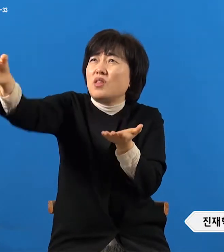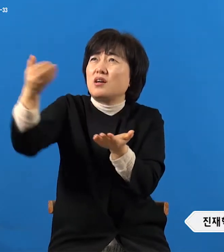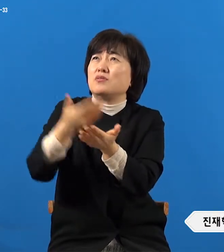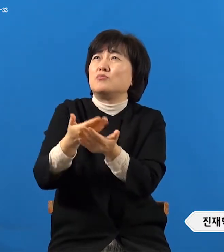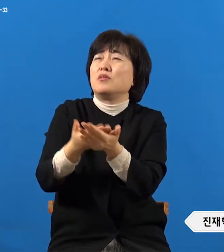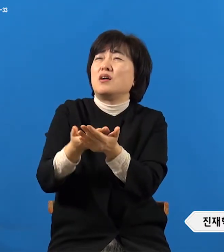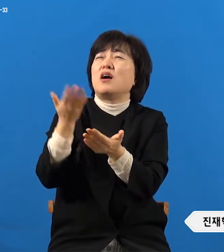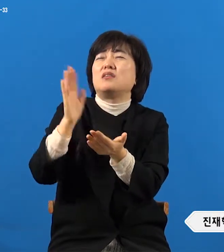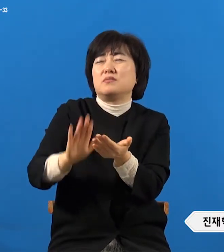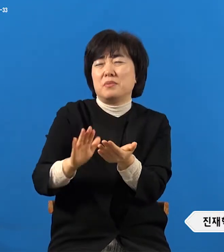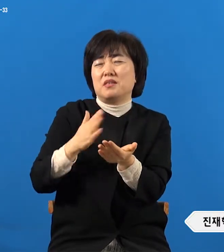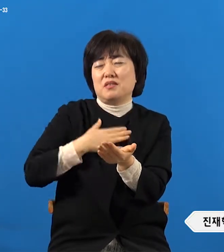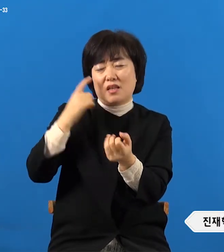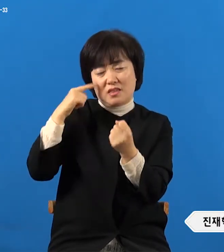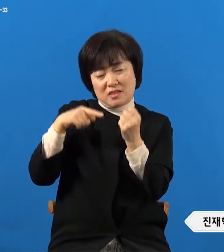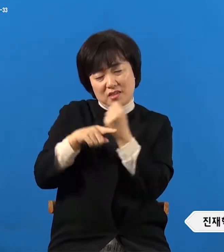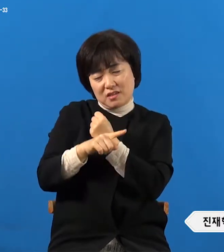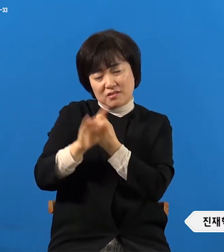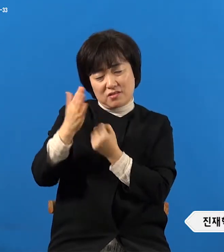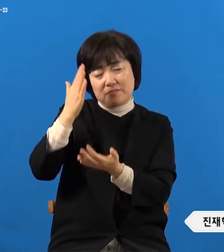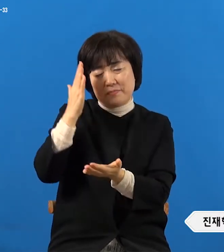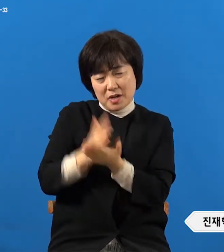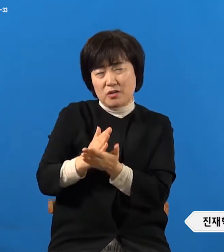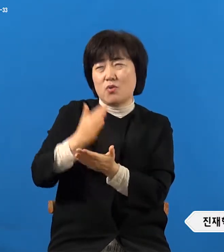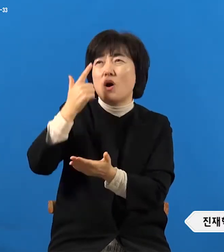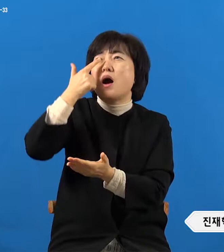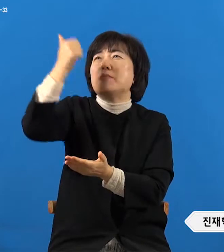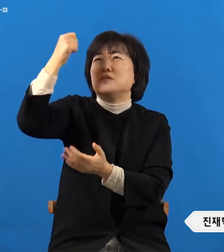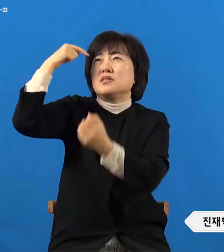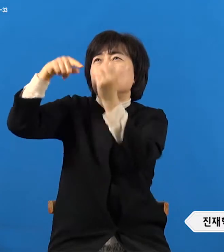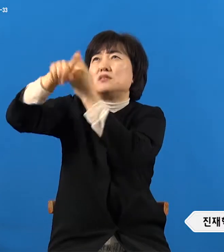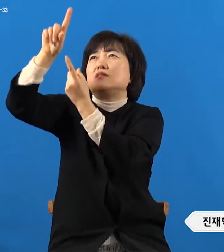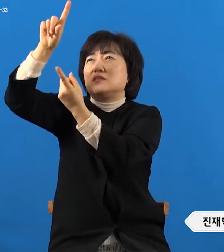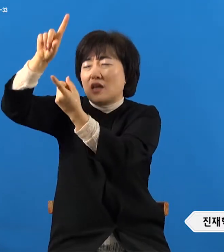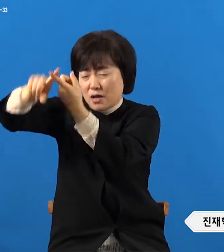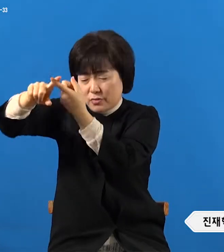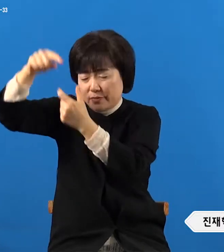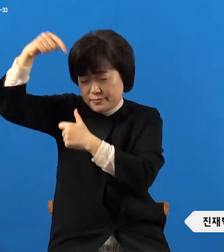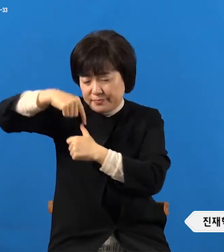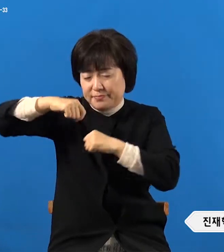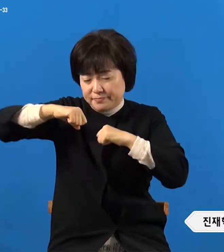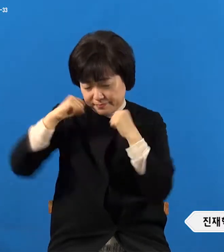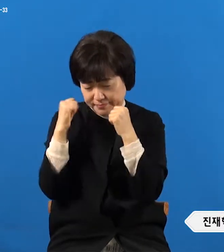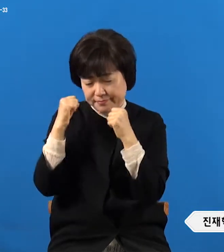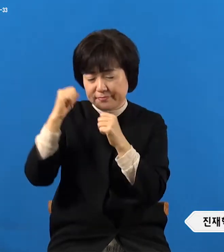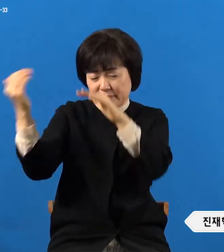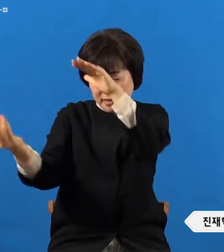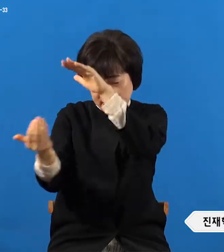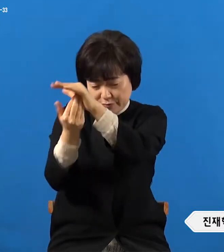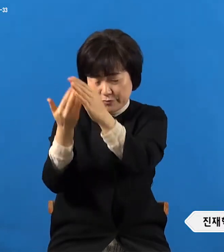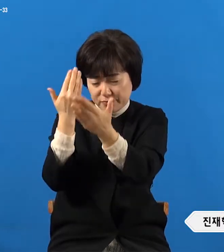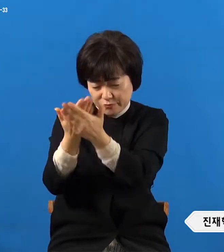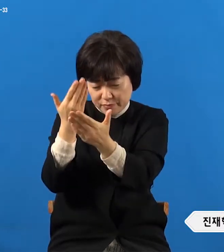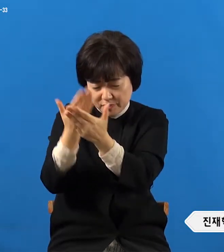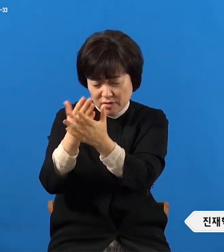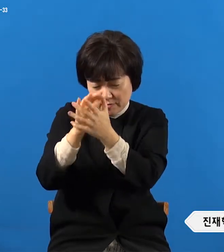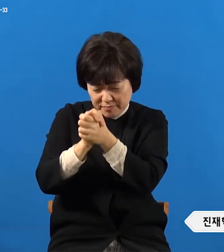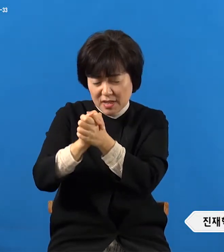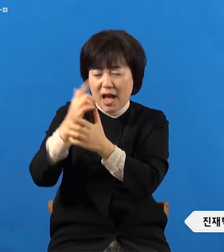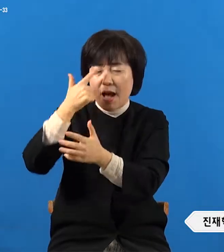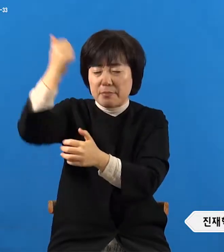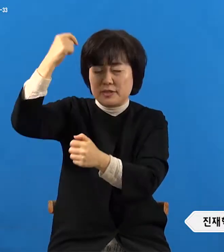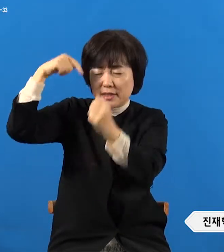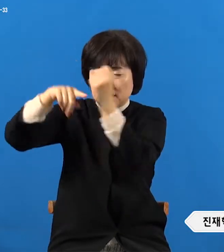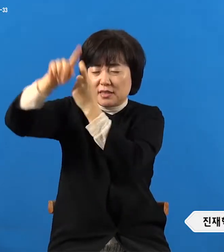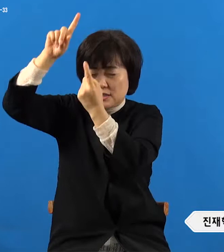뜻대로 마시고 아버지 뜻대로 하시옵소서. 아버지 뜻대로 하라고 기도하고 아버지 뜻대로